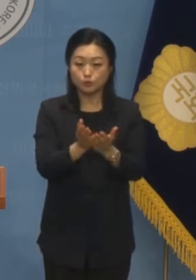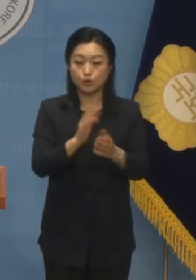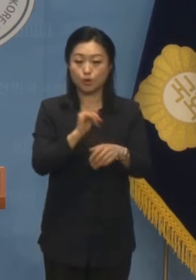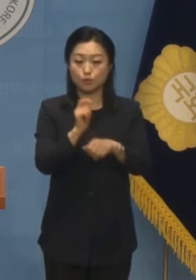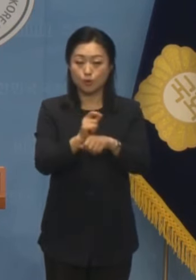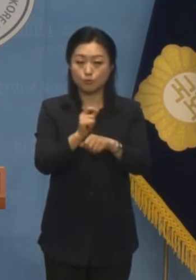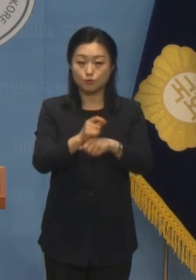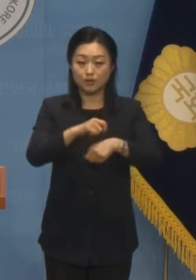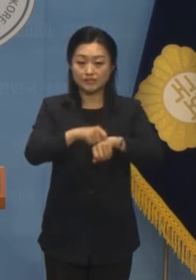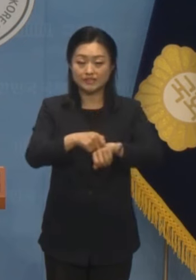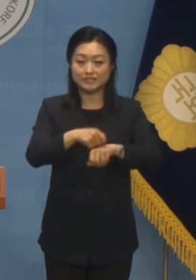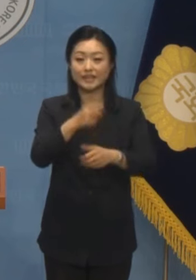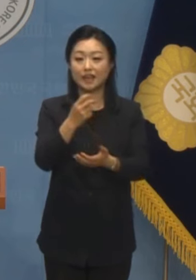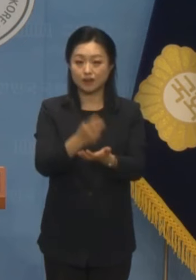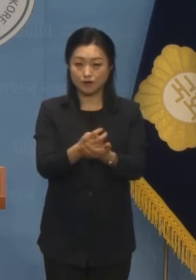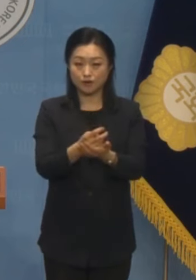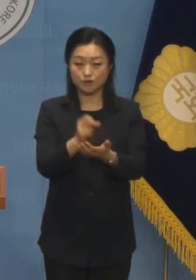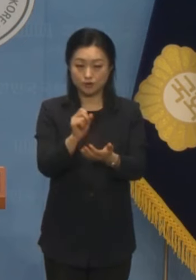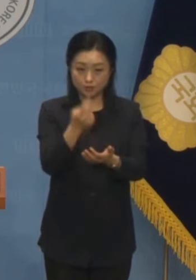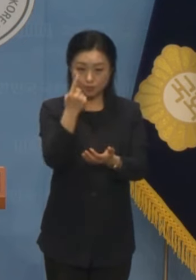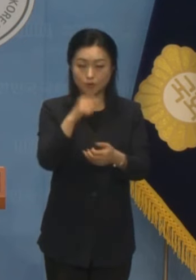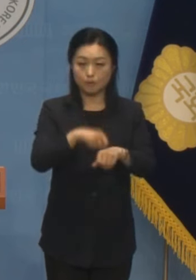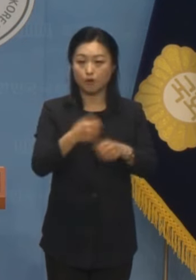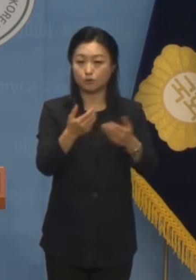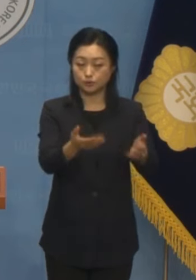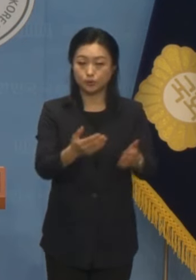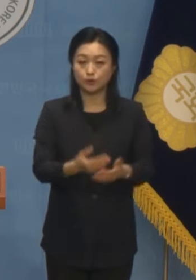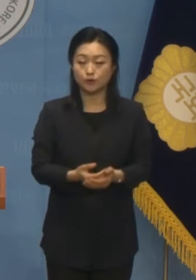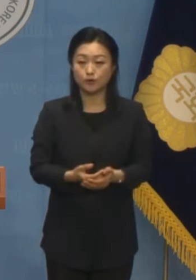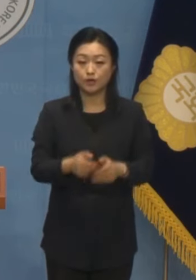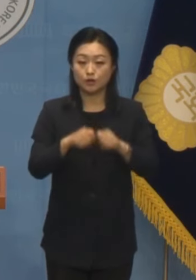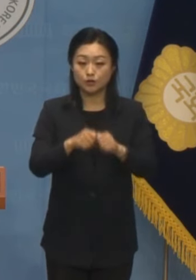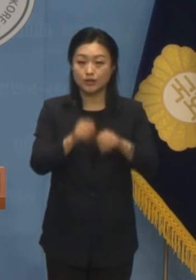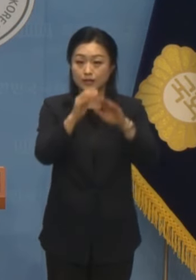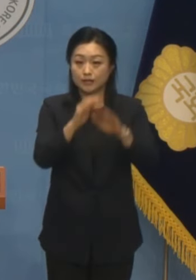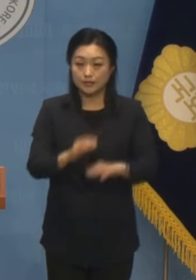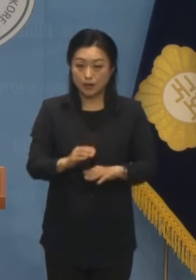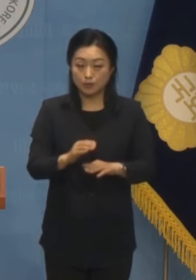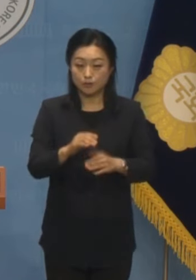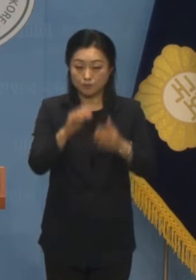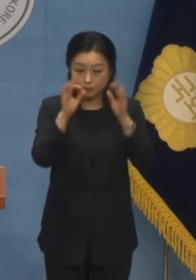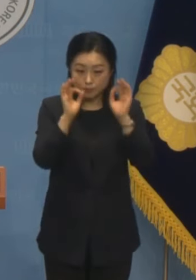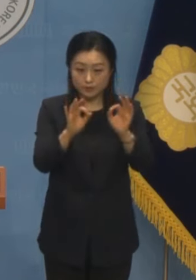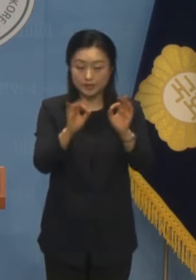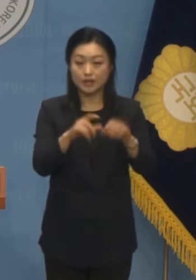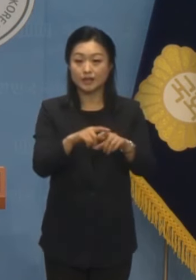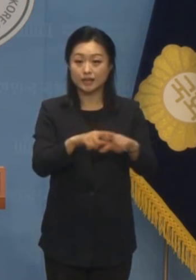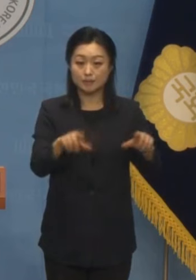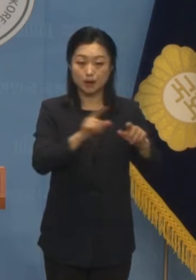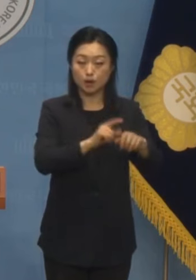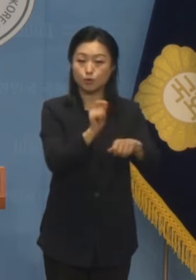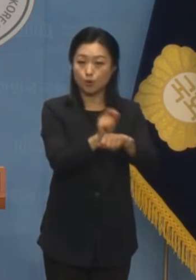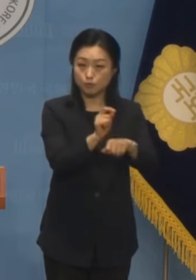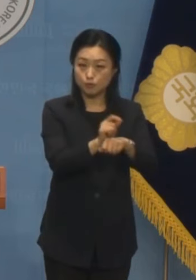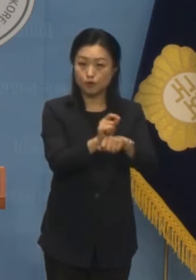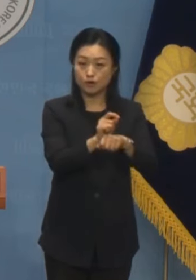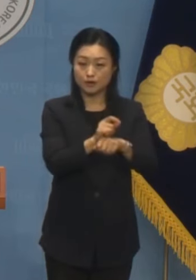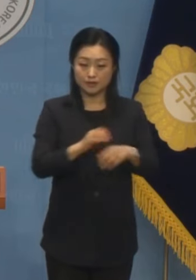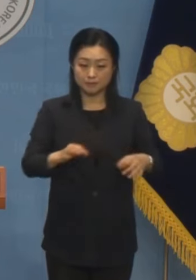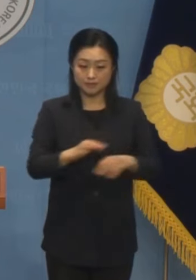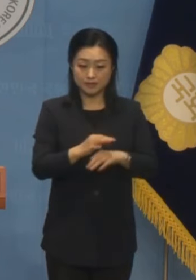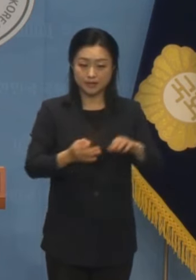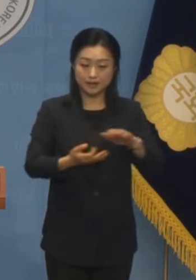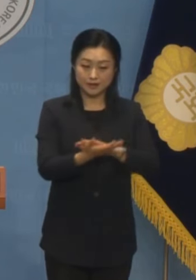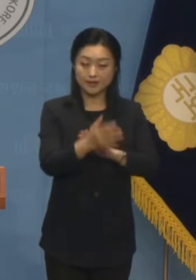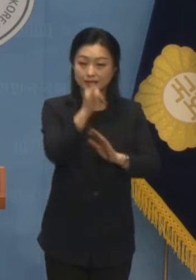공무원 징계령에 따라 처분됩니다. 구체적인 징계 양정에서도 일반 공무원이 부정청탁